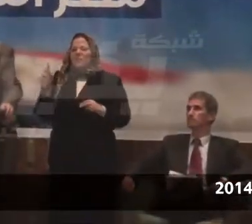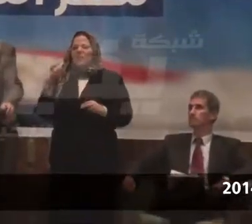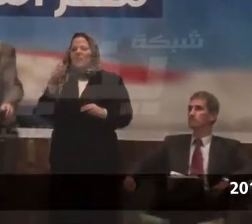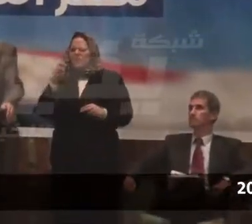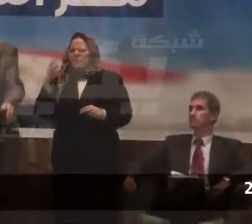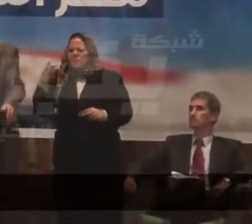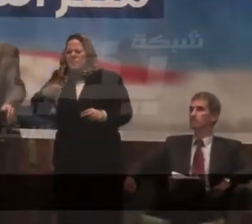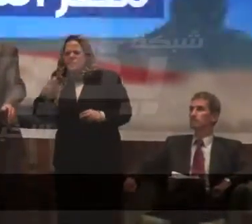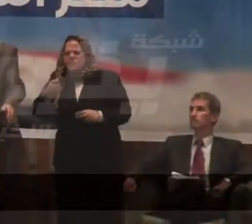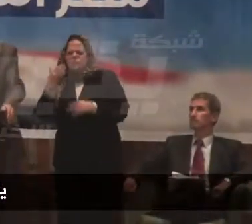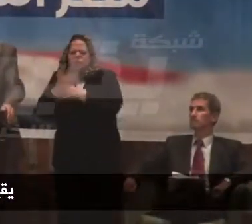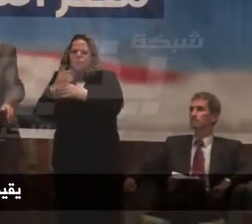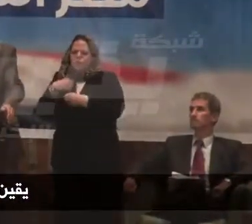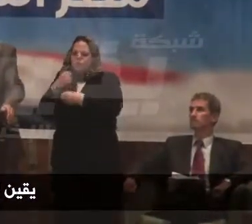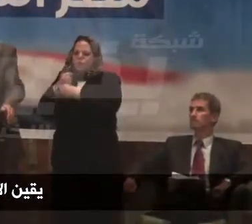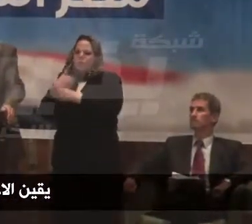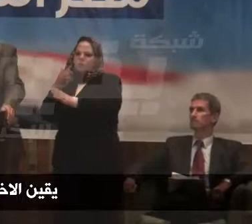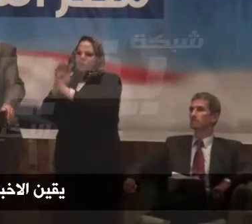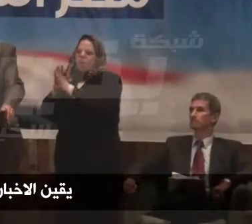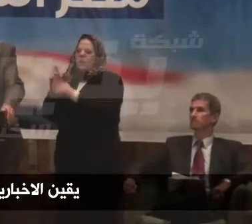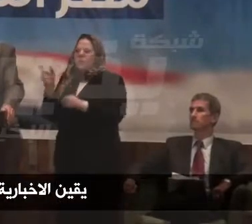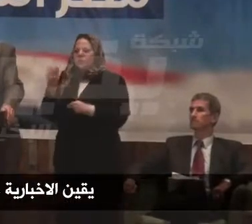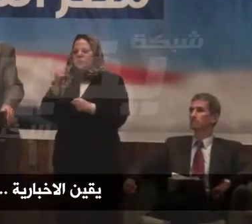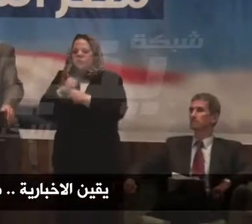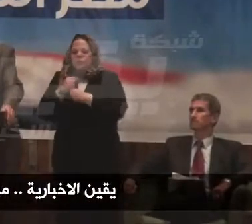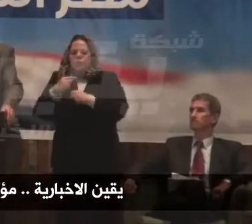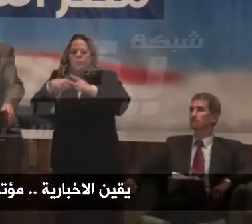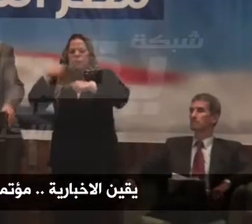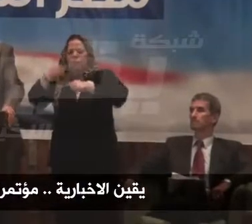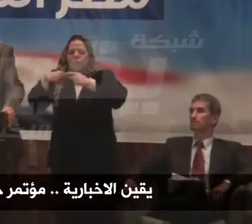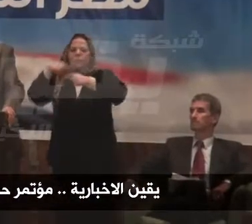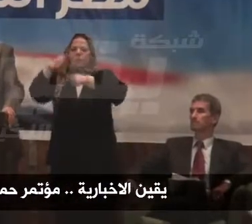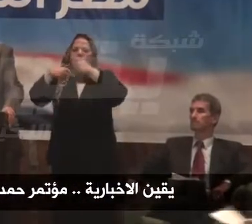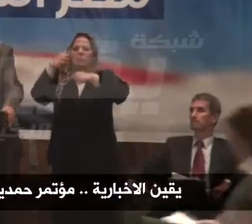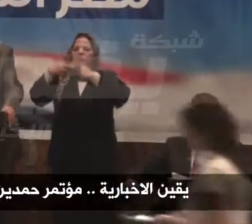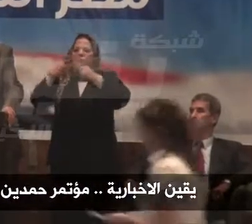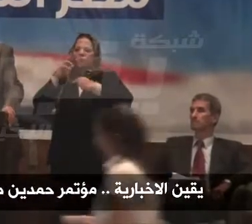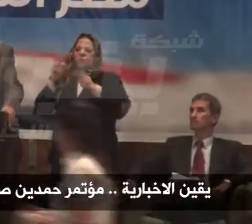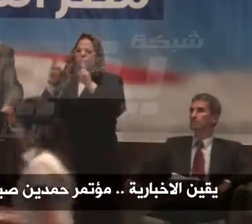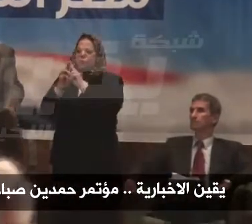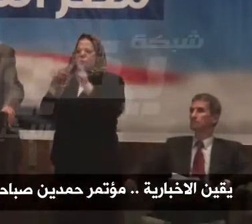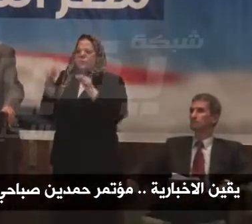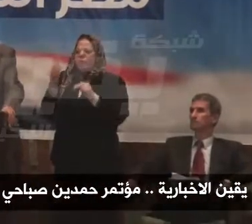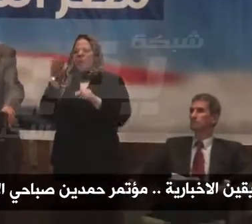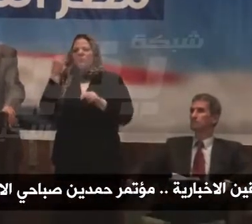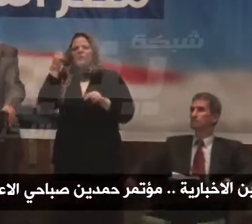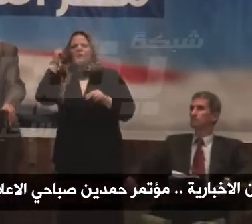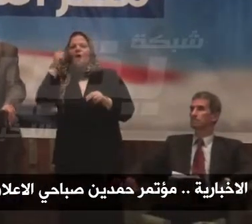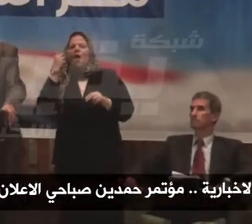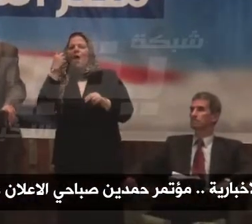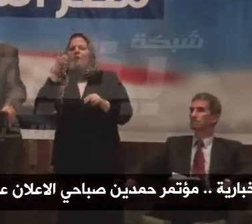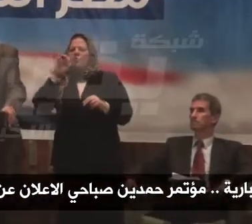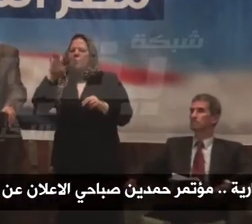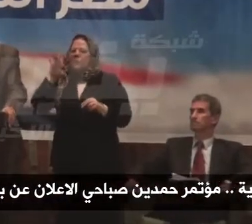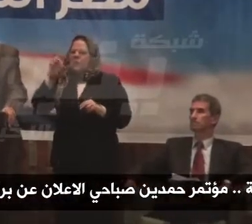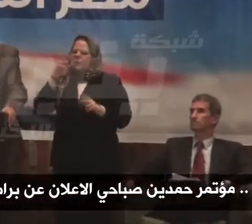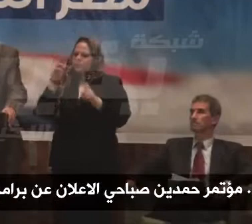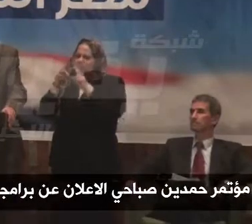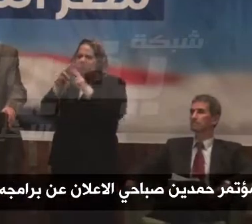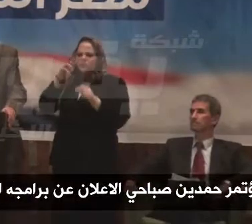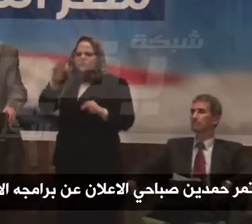واكتسابه ثقتي المتزايدة يوم بعد يوم كانت في فترة التسعينات، حينما رأيت